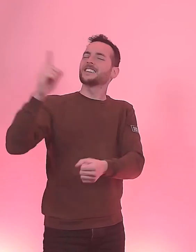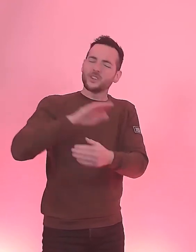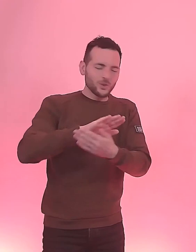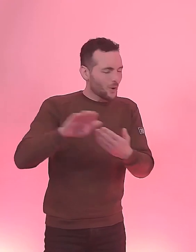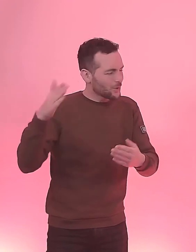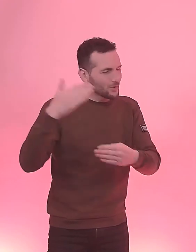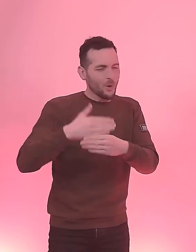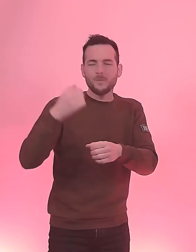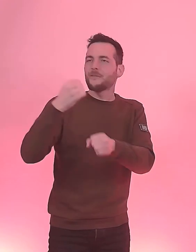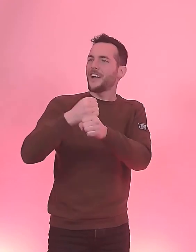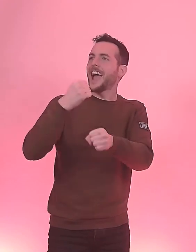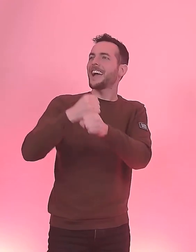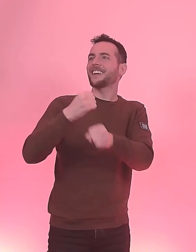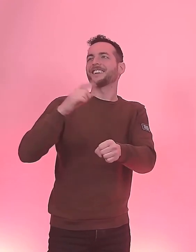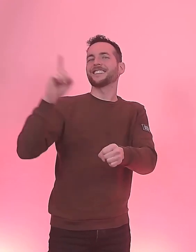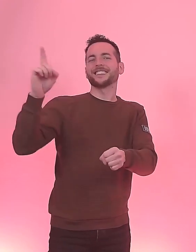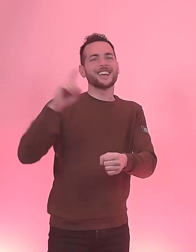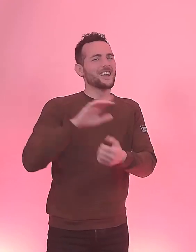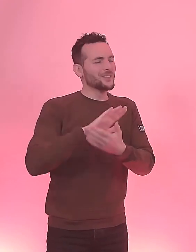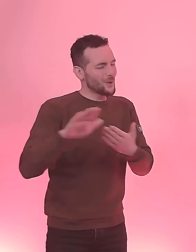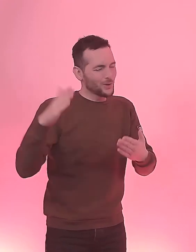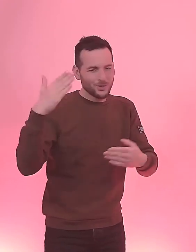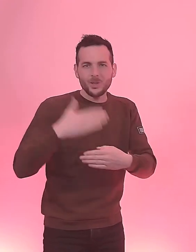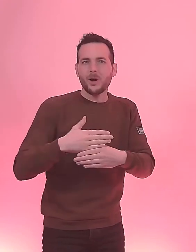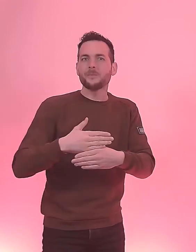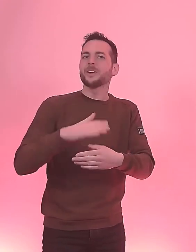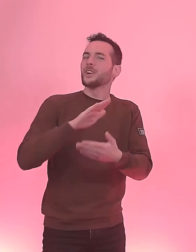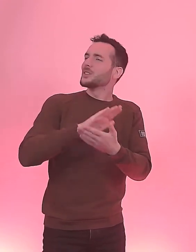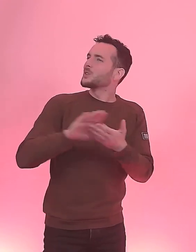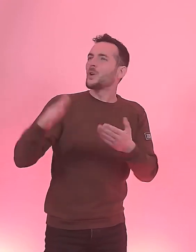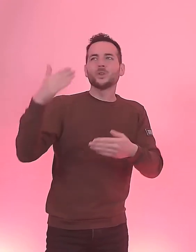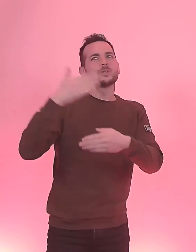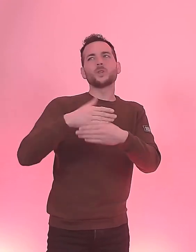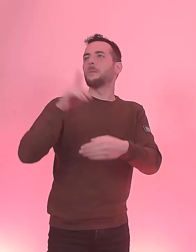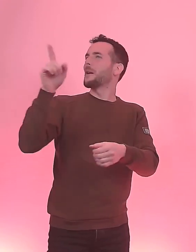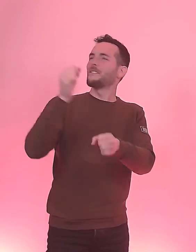had om we stellen we staan